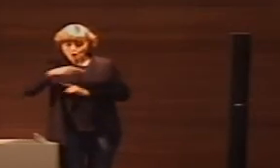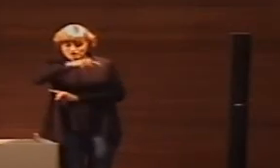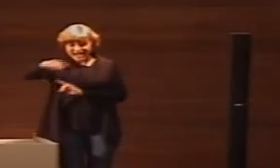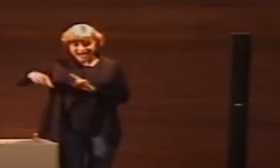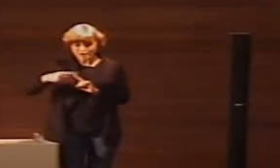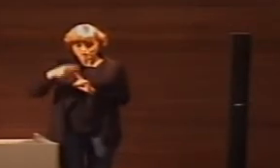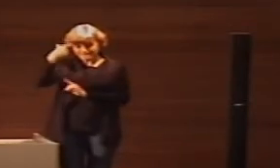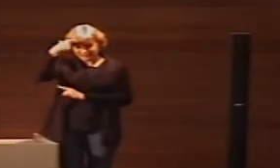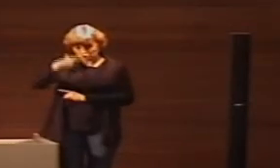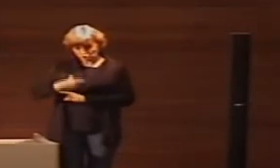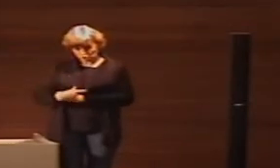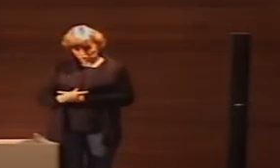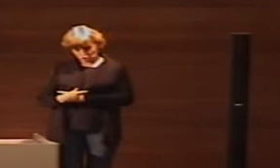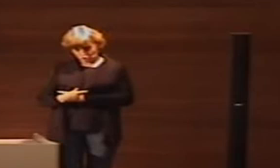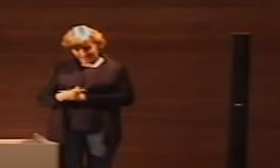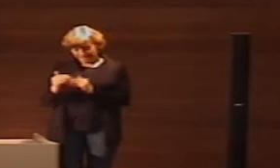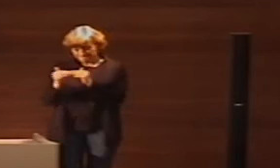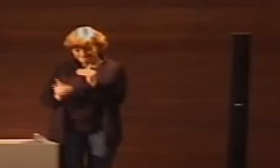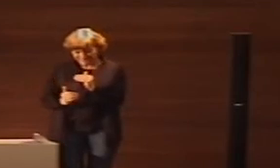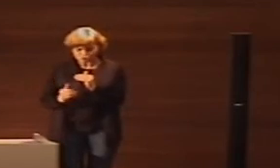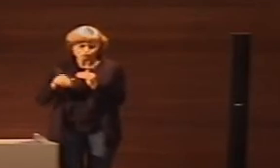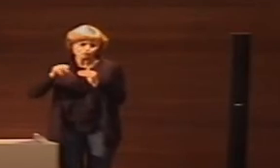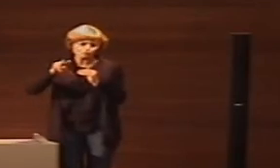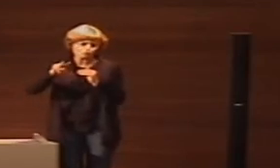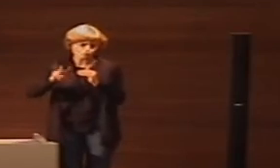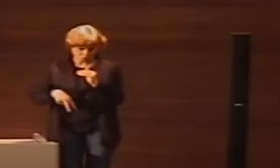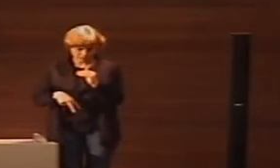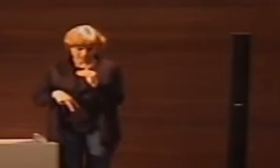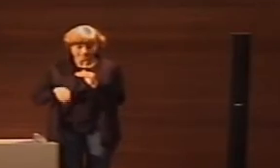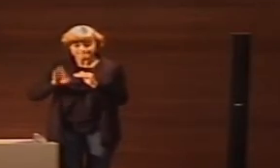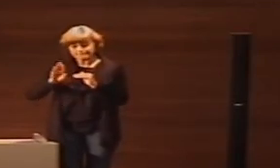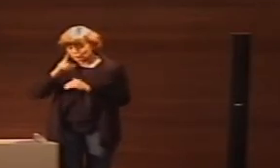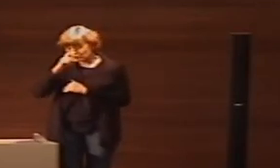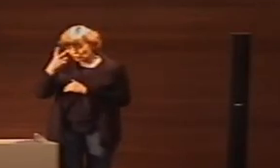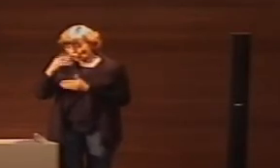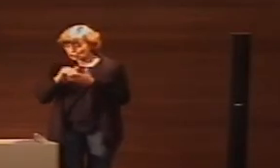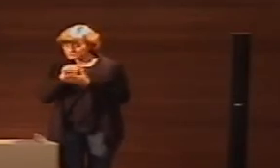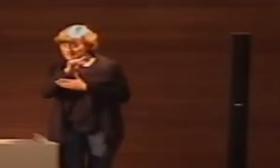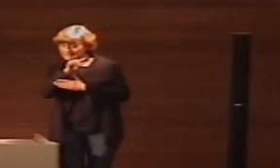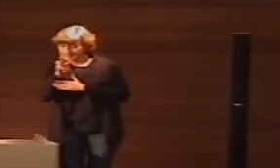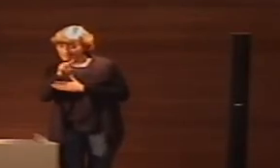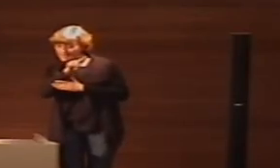baja. Aunque no me acuerdo si era en 2013 o 2014, se firmó en el ayuntamiento un